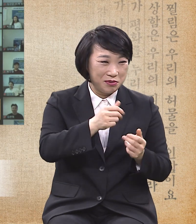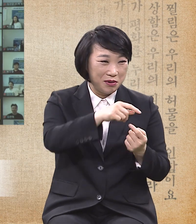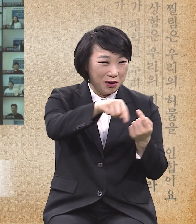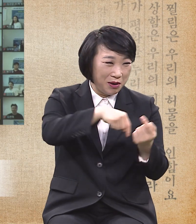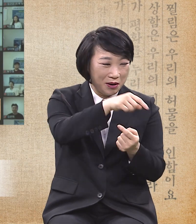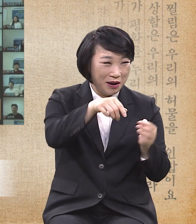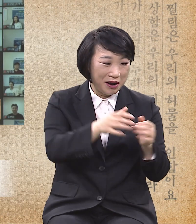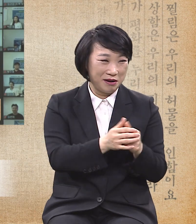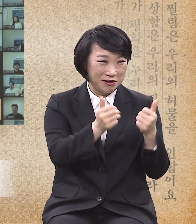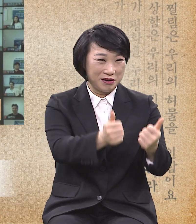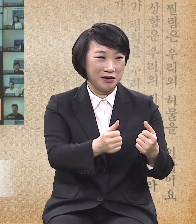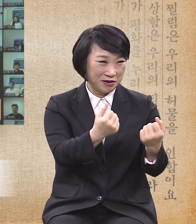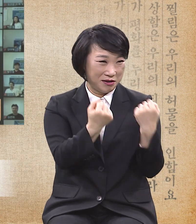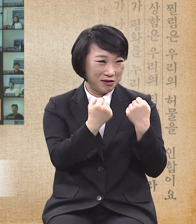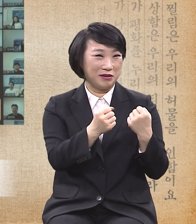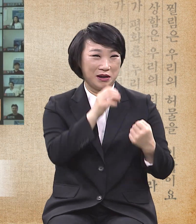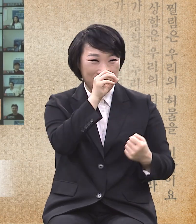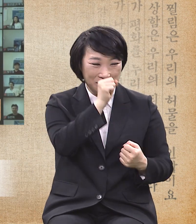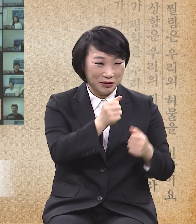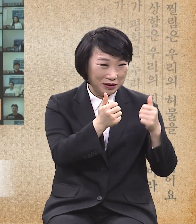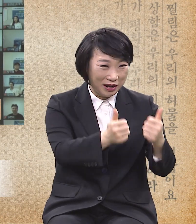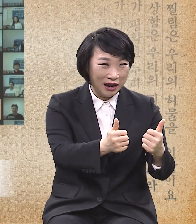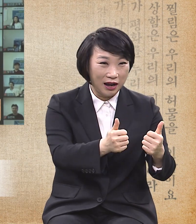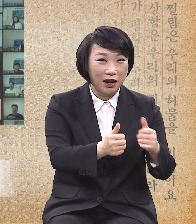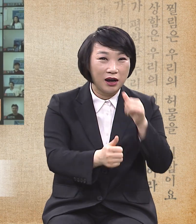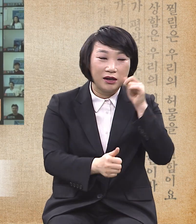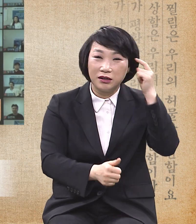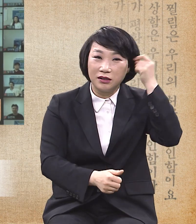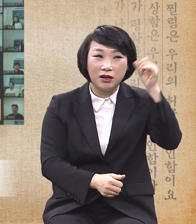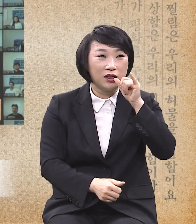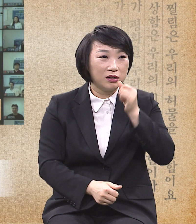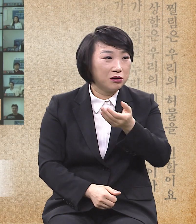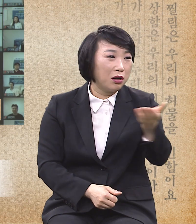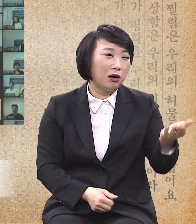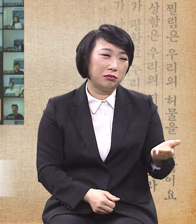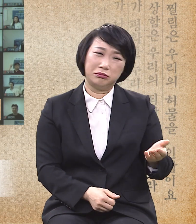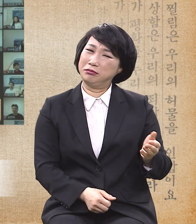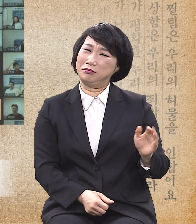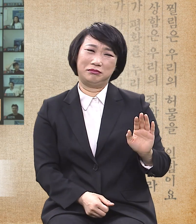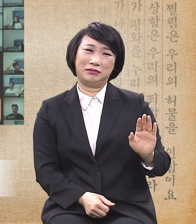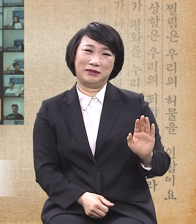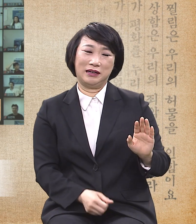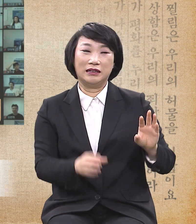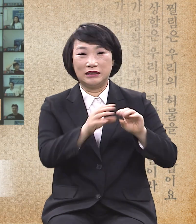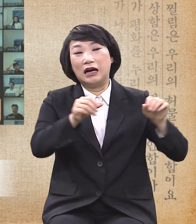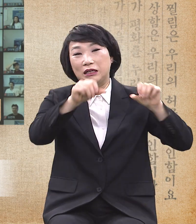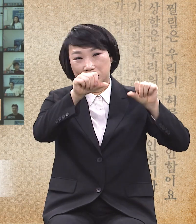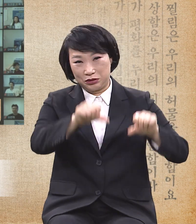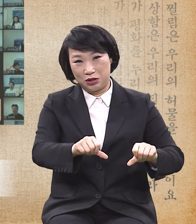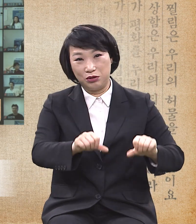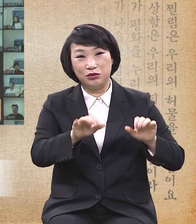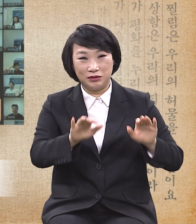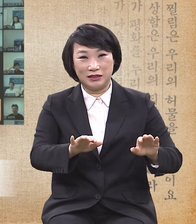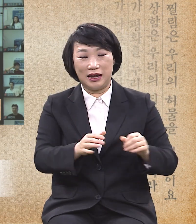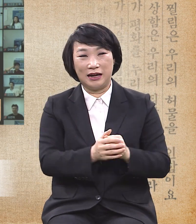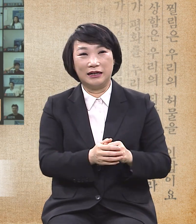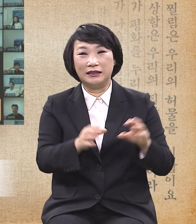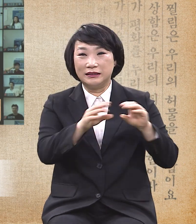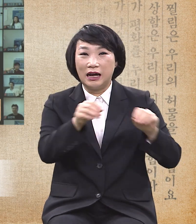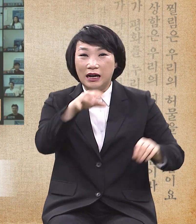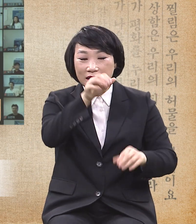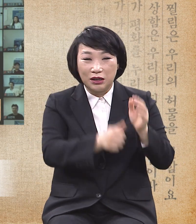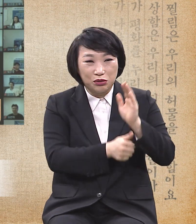된다, 건강하면 된다. 예, 미안해. 땅은 저주를 받아서